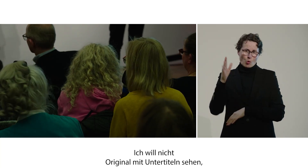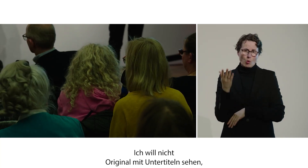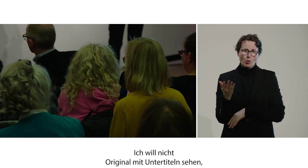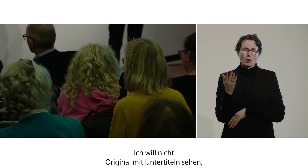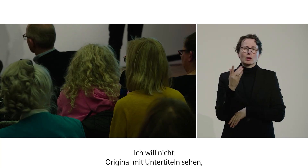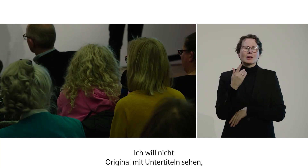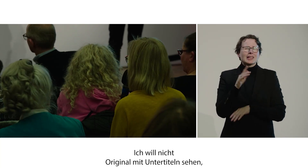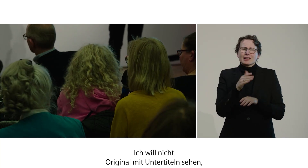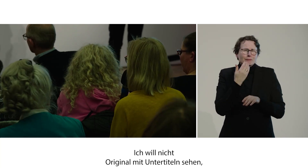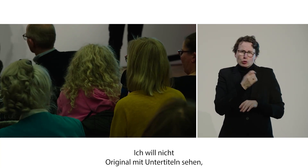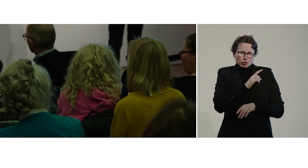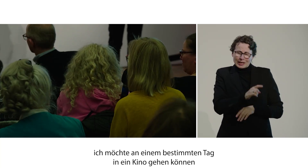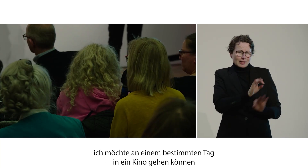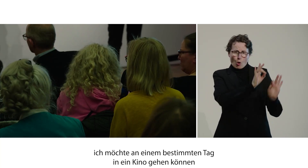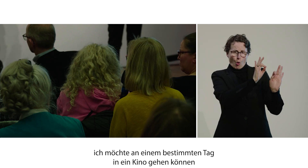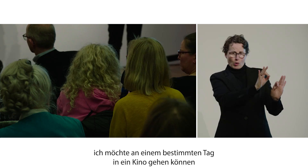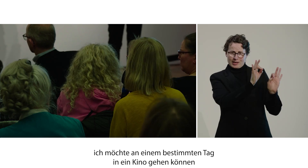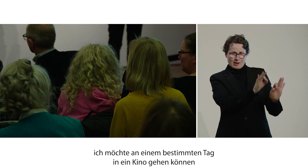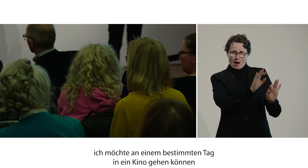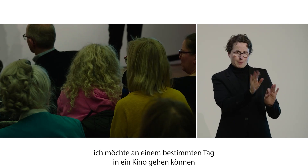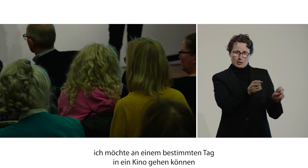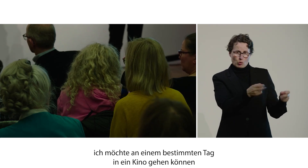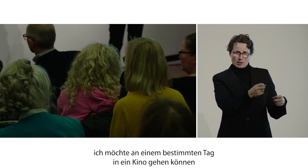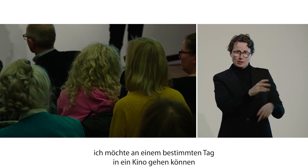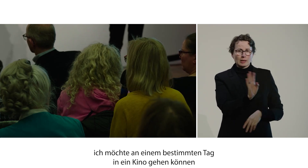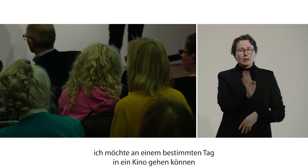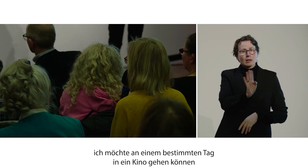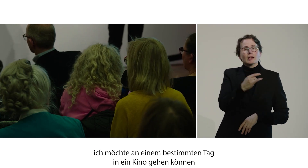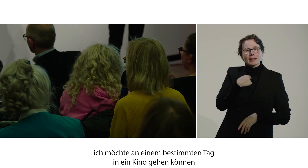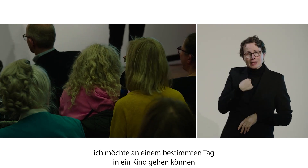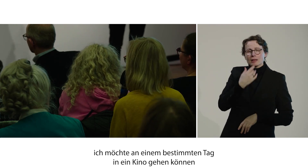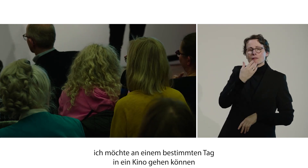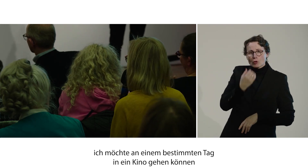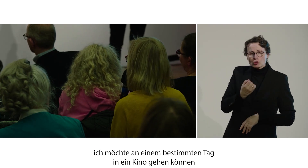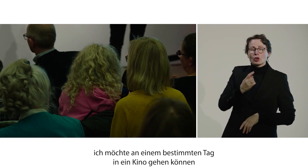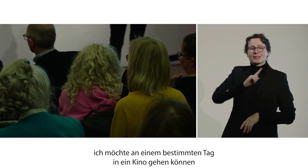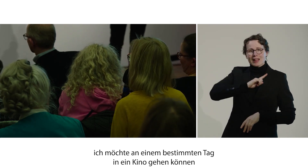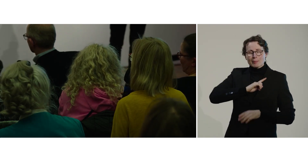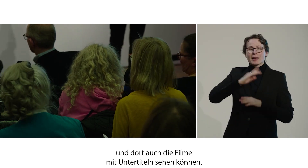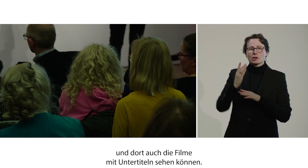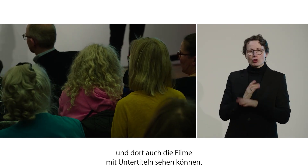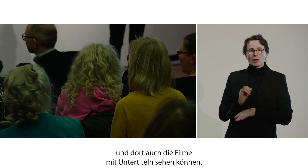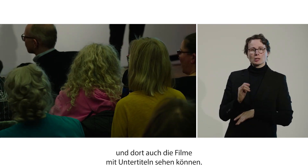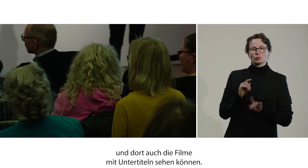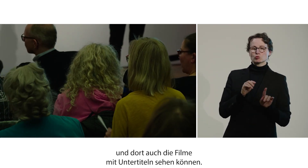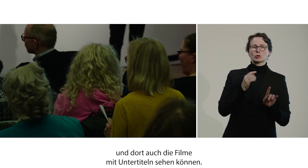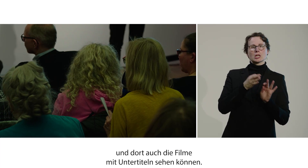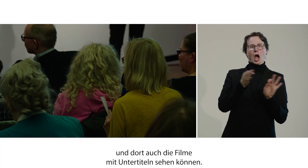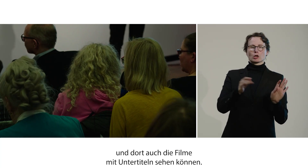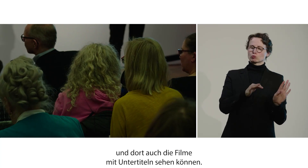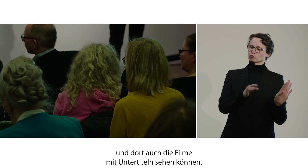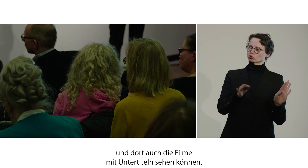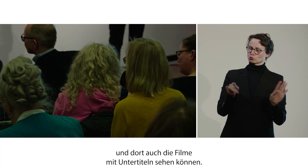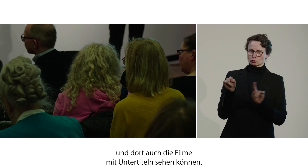original mit Untertiteln sehen, sondern ich möchte an einem bestimmten Tag in ein Kino gehen können und dort auch